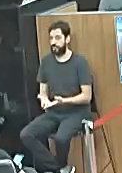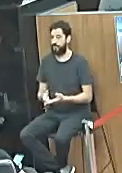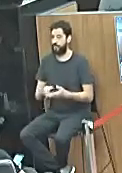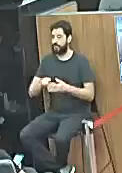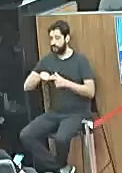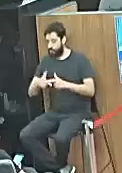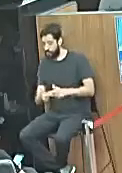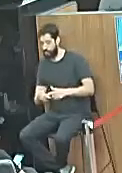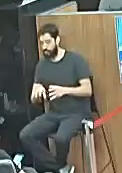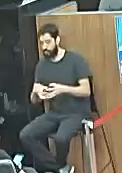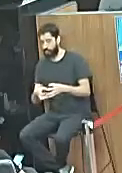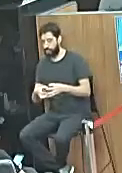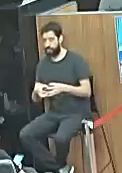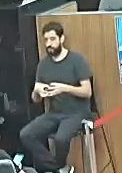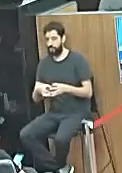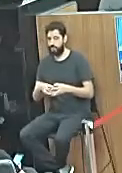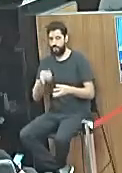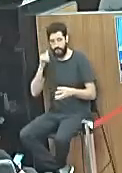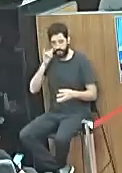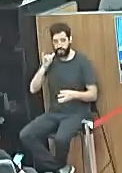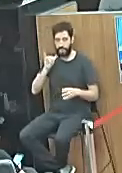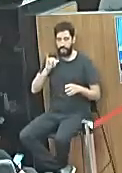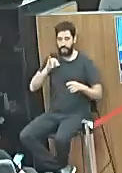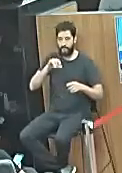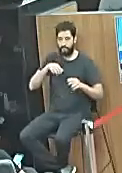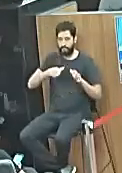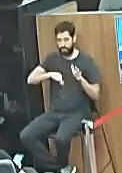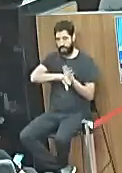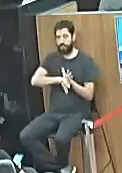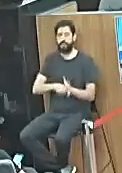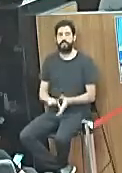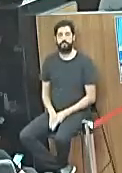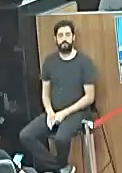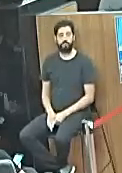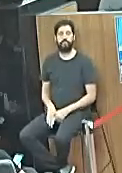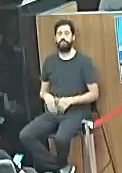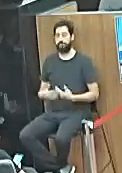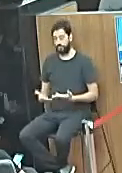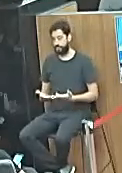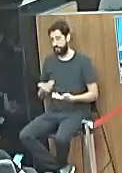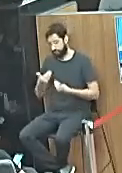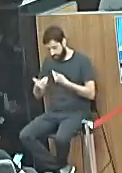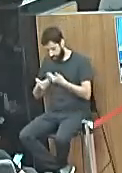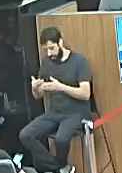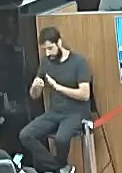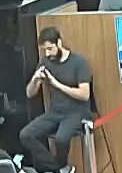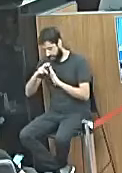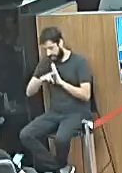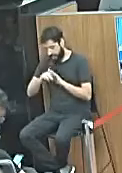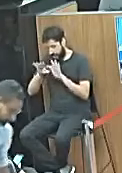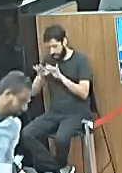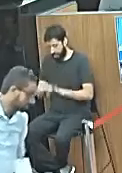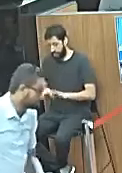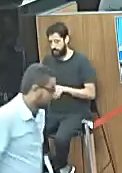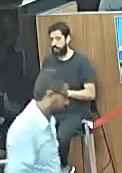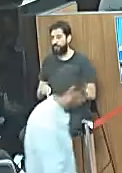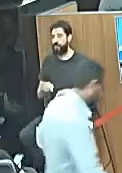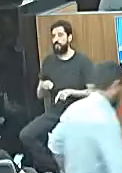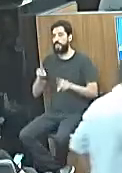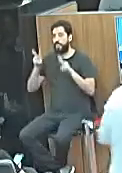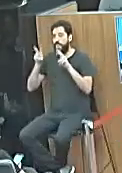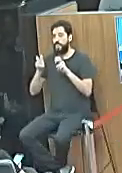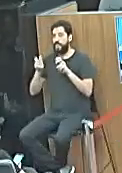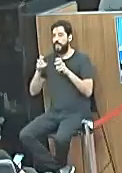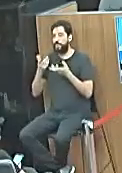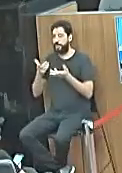prevenção ao crime e justiça criminal então procedendo com o relatório o tema prevenção ao crime e justiça